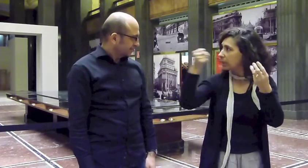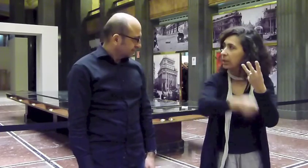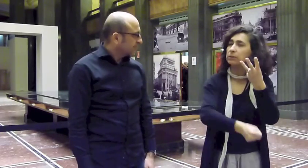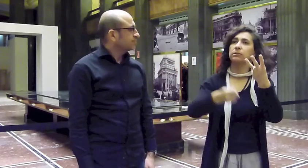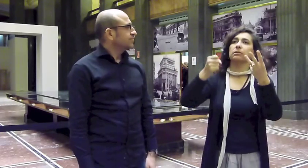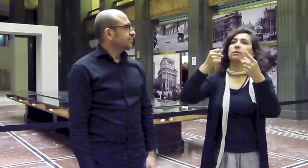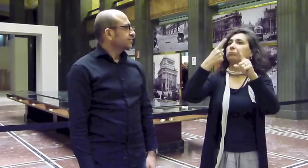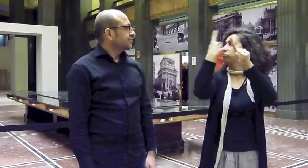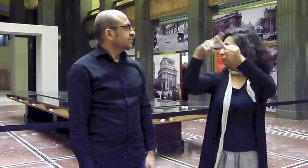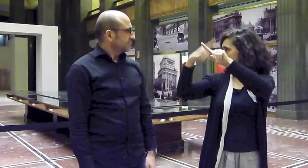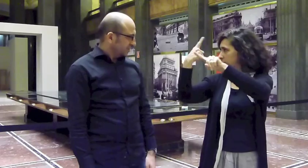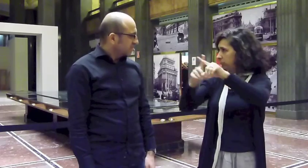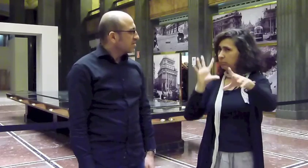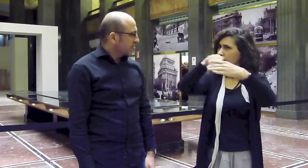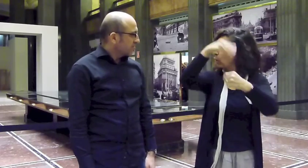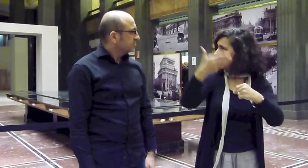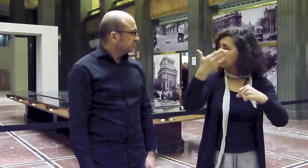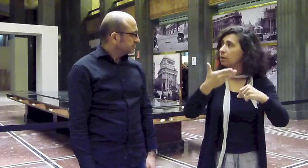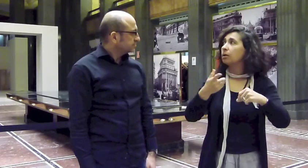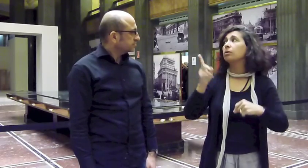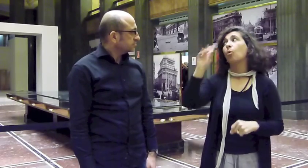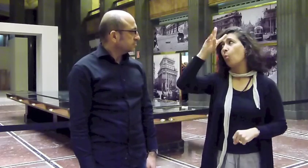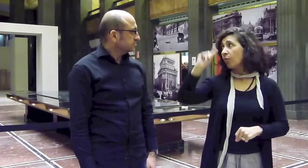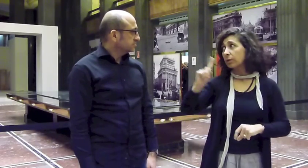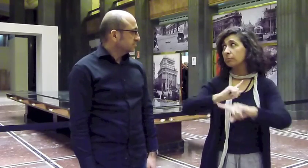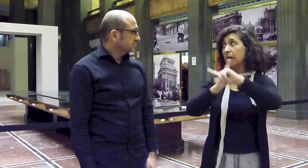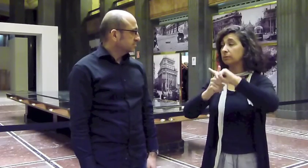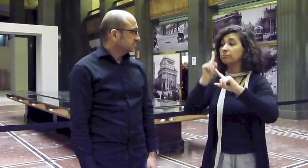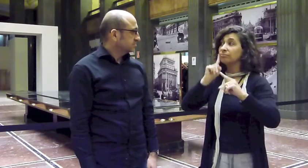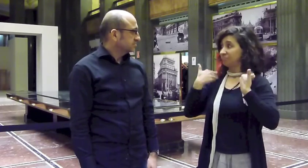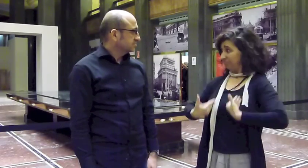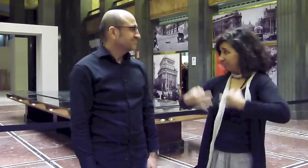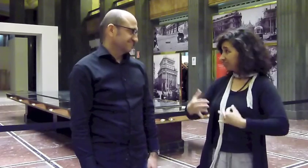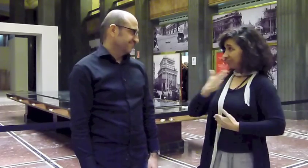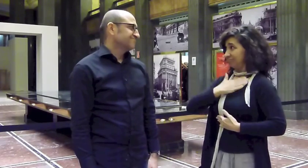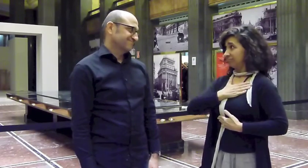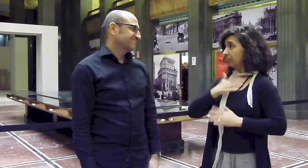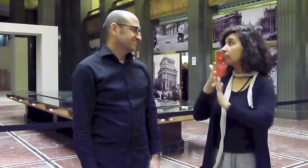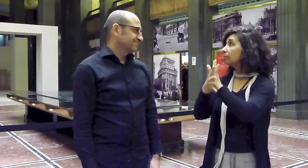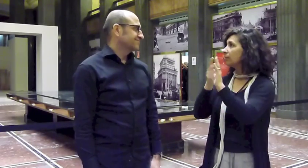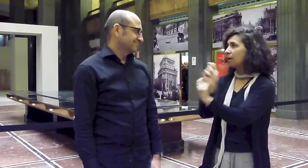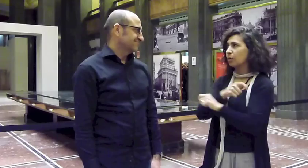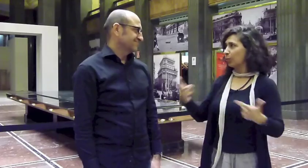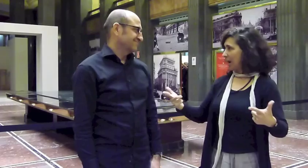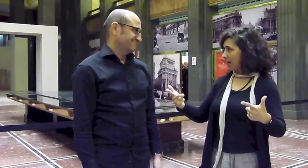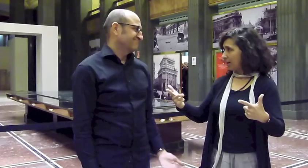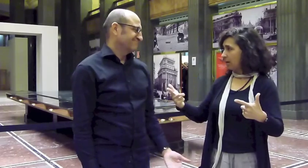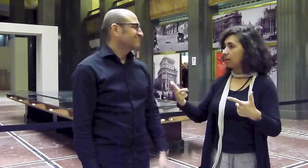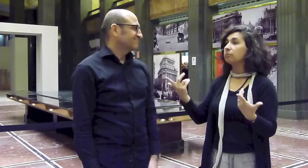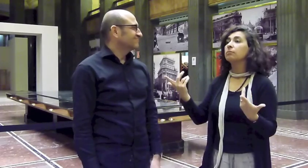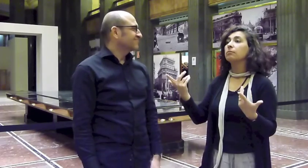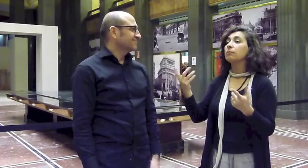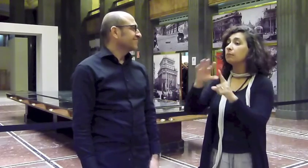subtitulado, intérpretes de lengua de signos o distintos recursos importantes, sin olvidar también que las propias personas